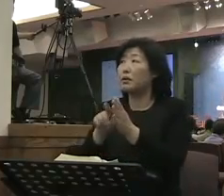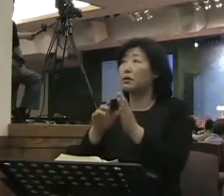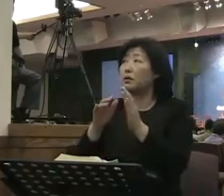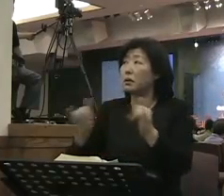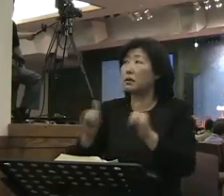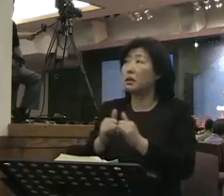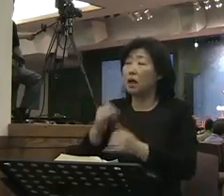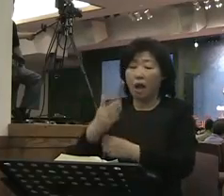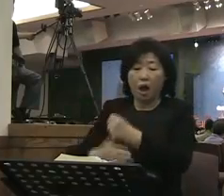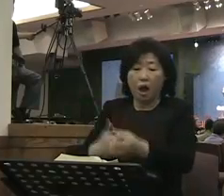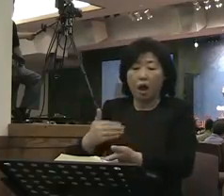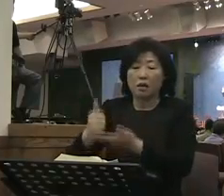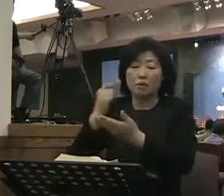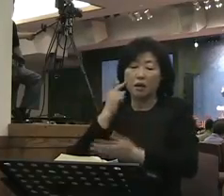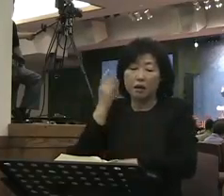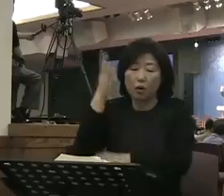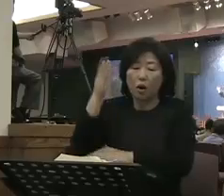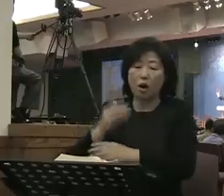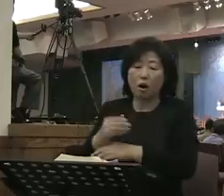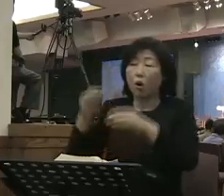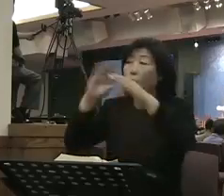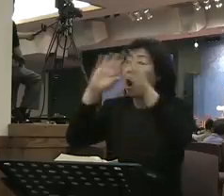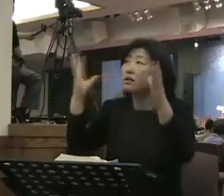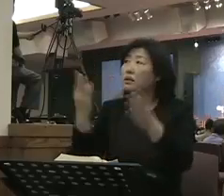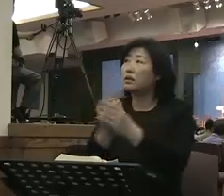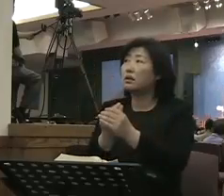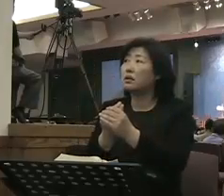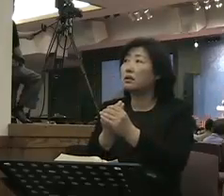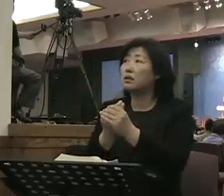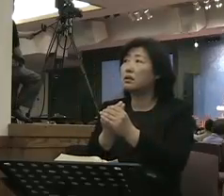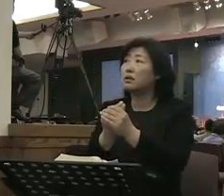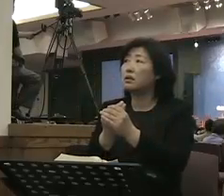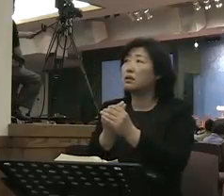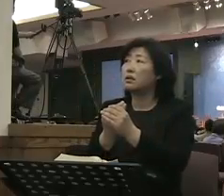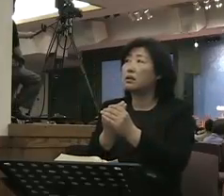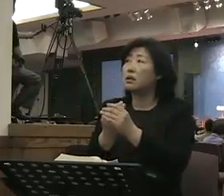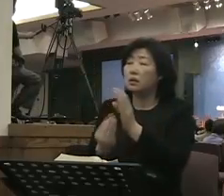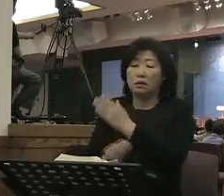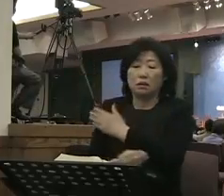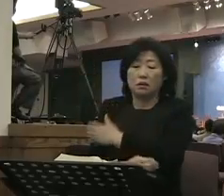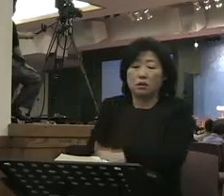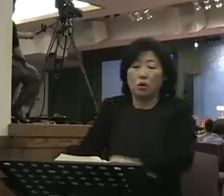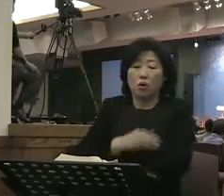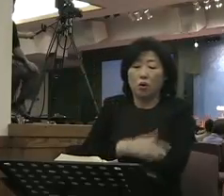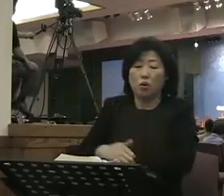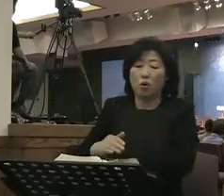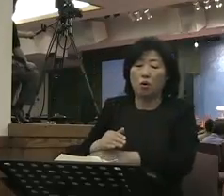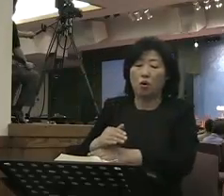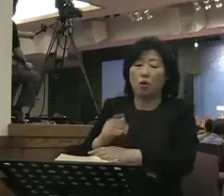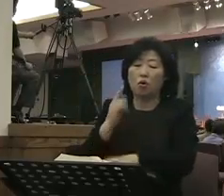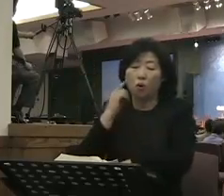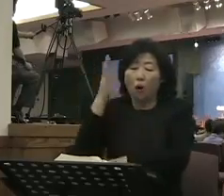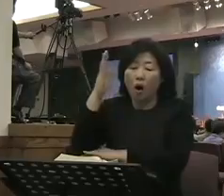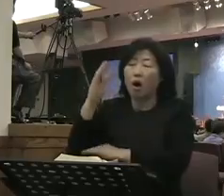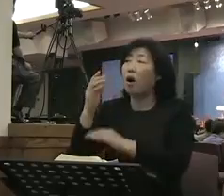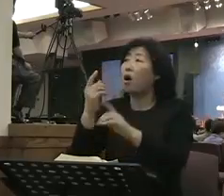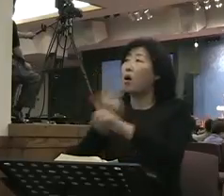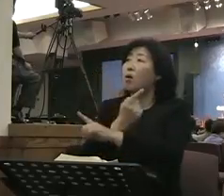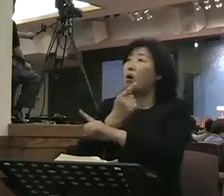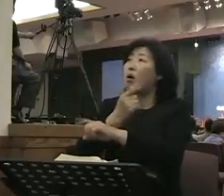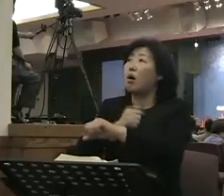백성들이 하나님의 영광을 완전히 쳐버리고 하나님의 영광을 대처하려는 그 모습을 보고